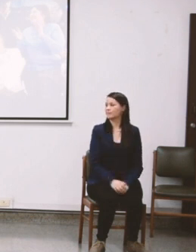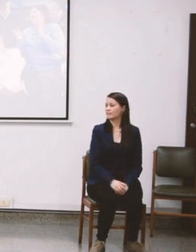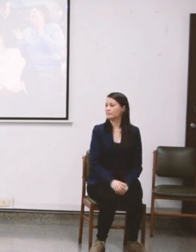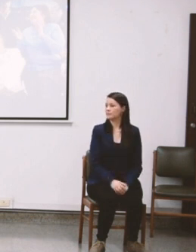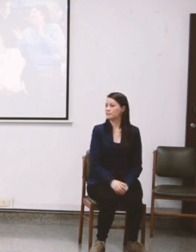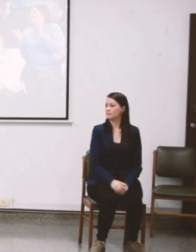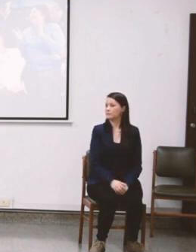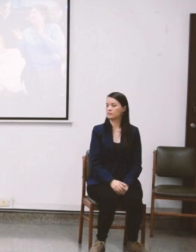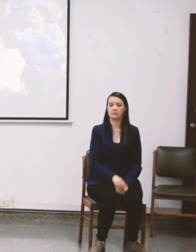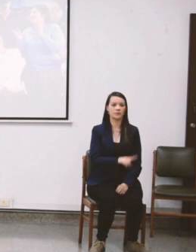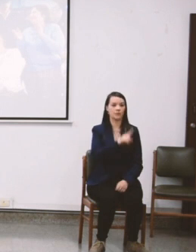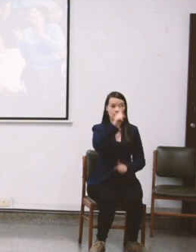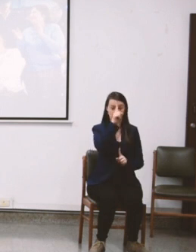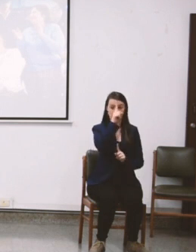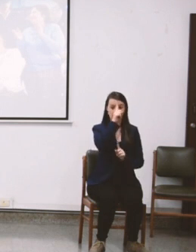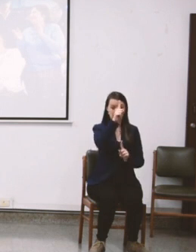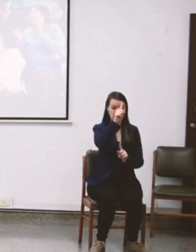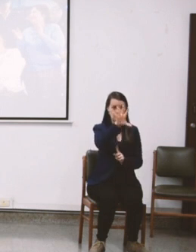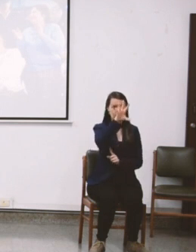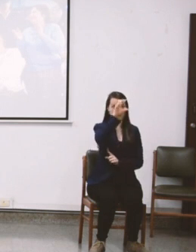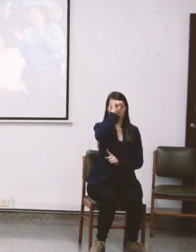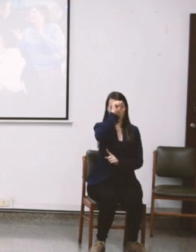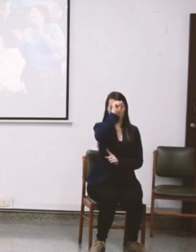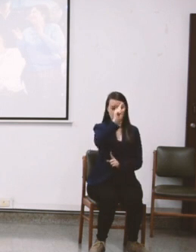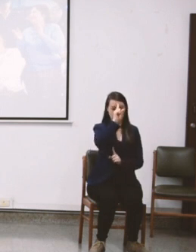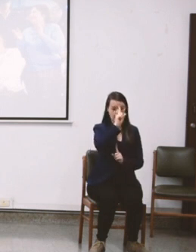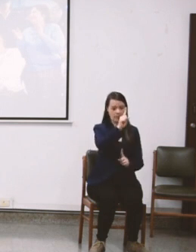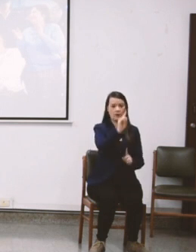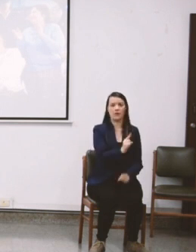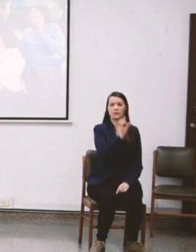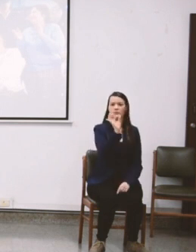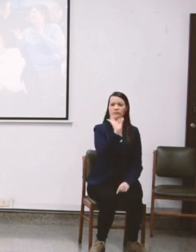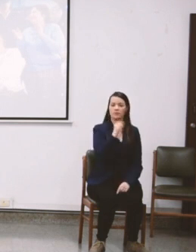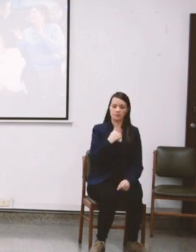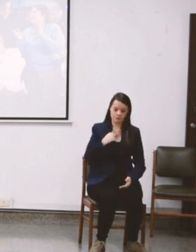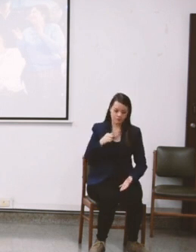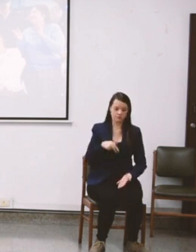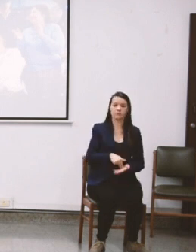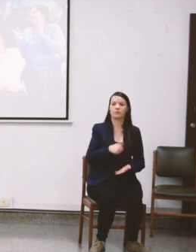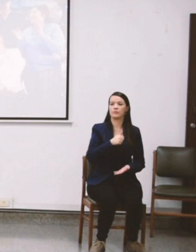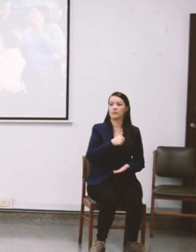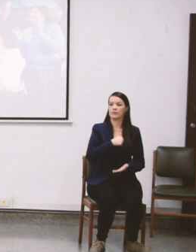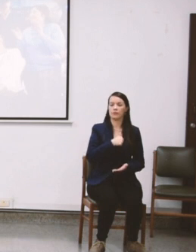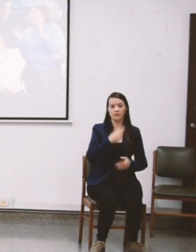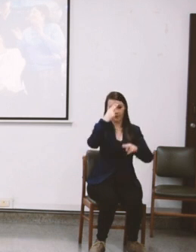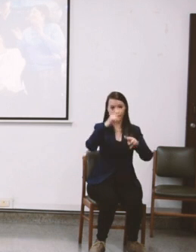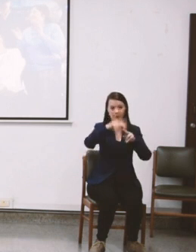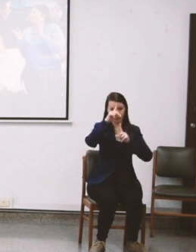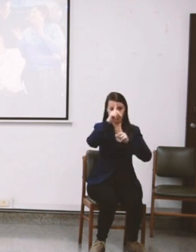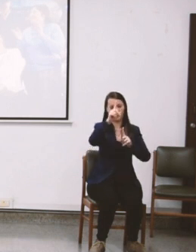que uno no trae nada original, ¿no? O sea, como pensar que uno no está aquí diciendo cosas que no se hayan dicho